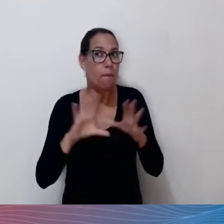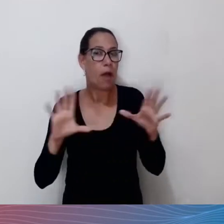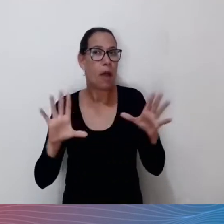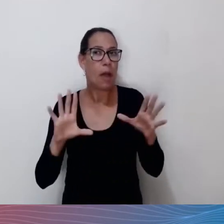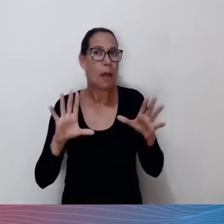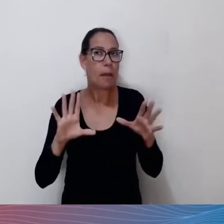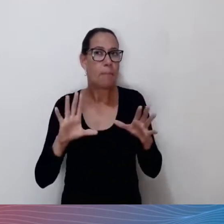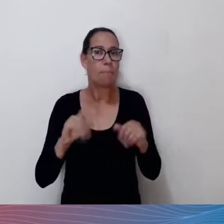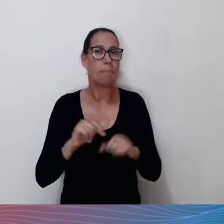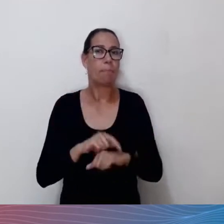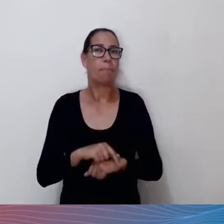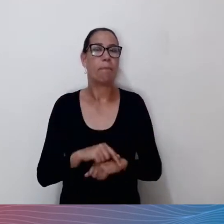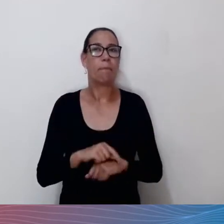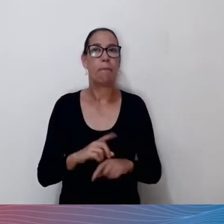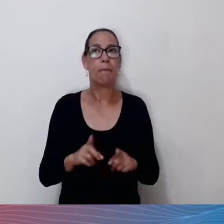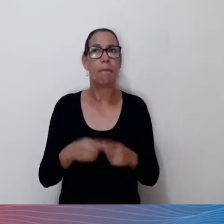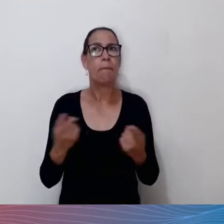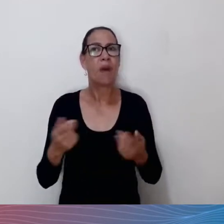Timóteo.